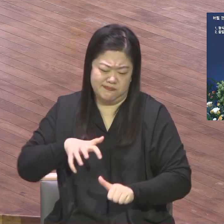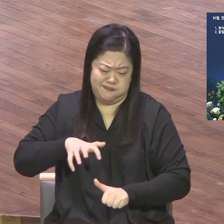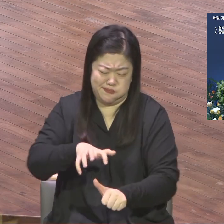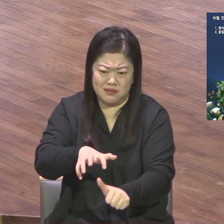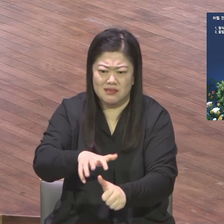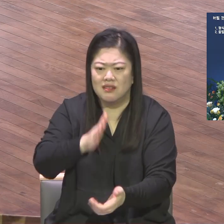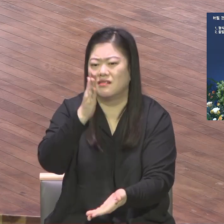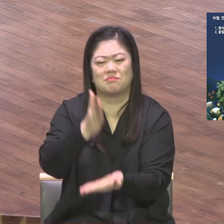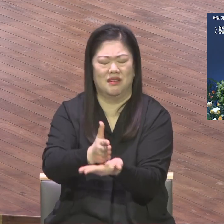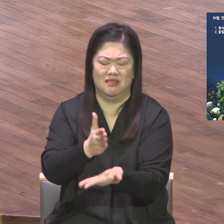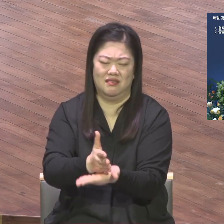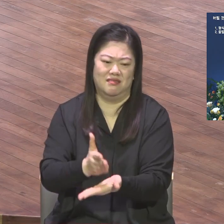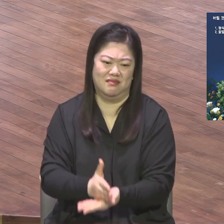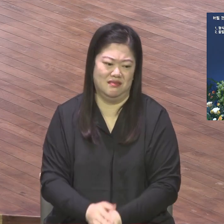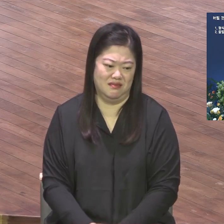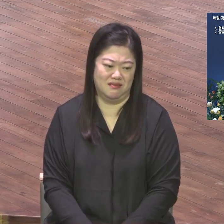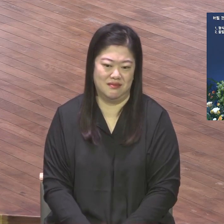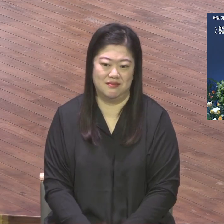진행합니다.